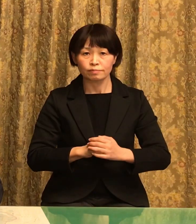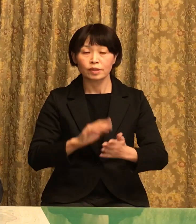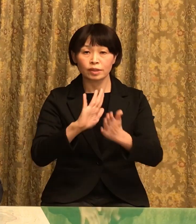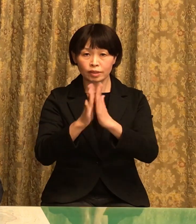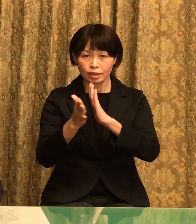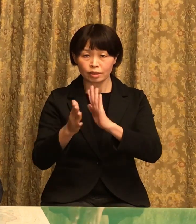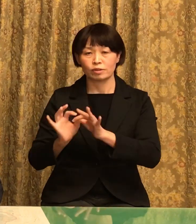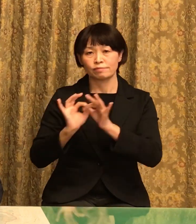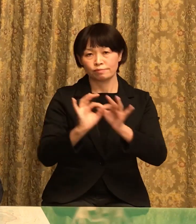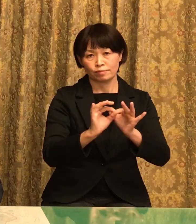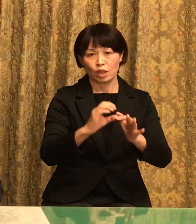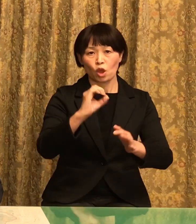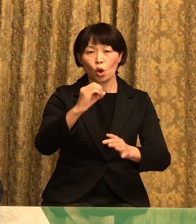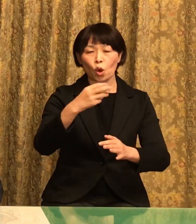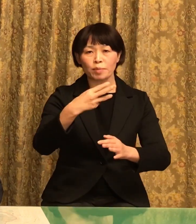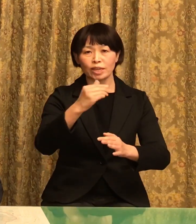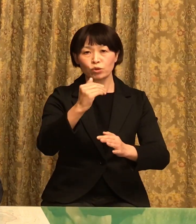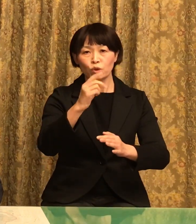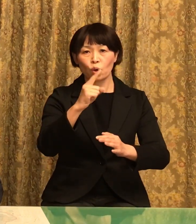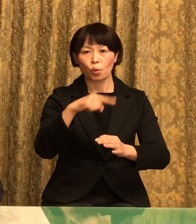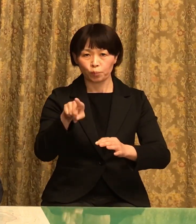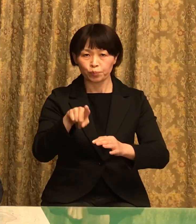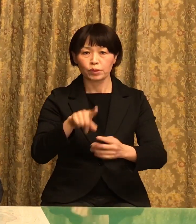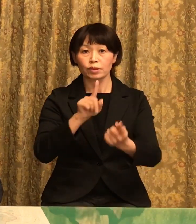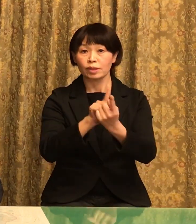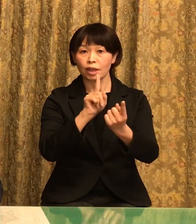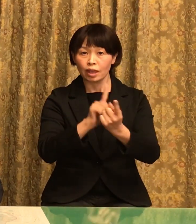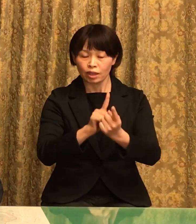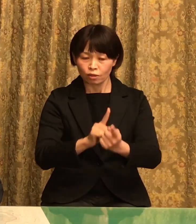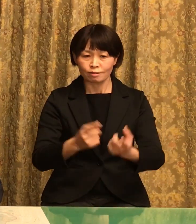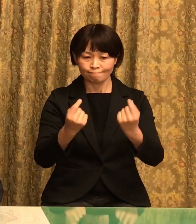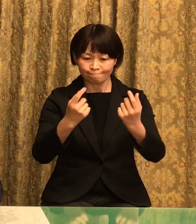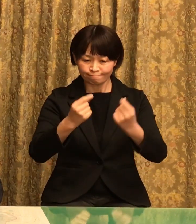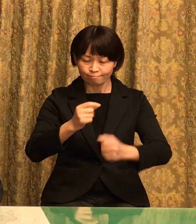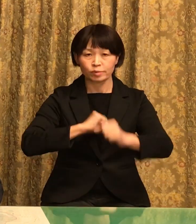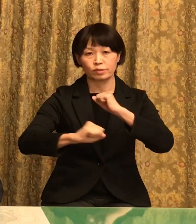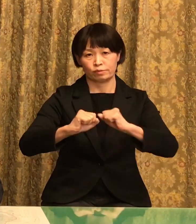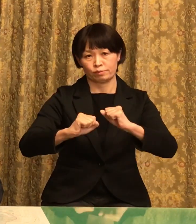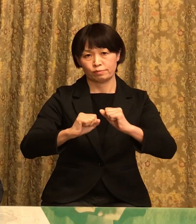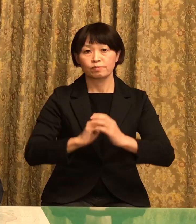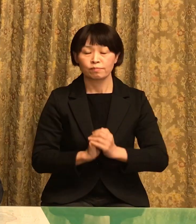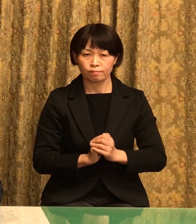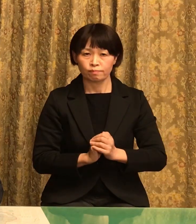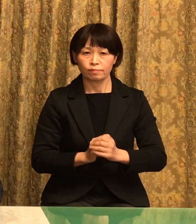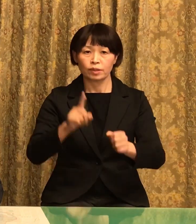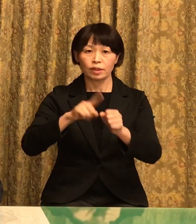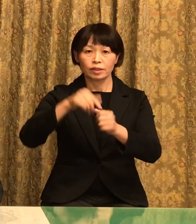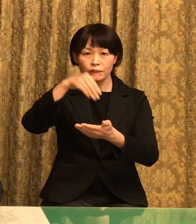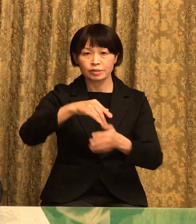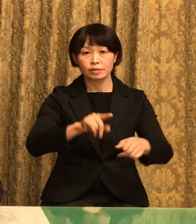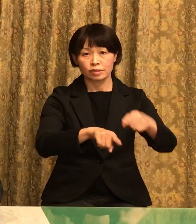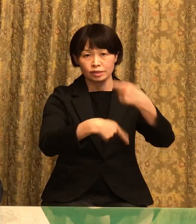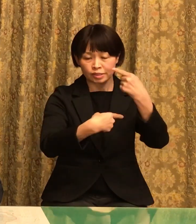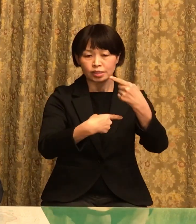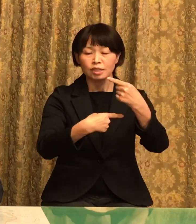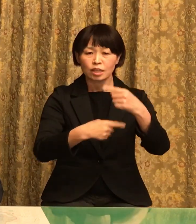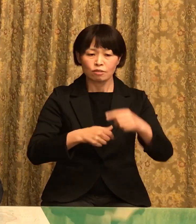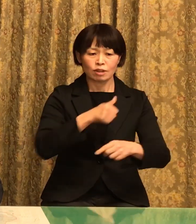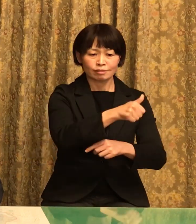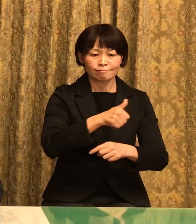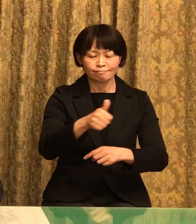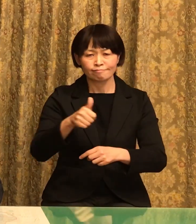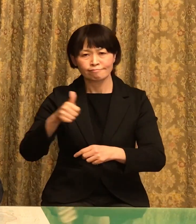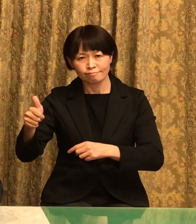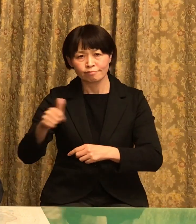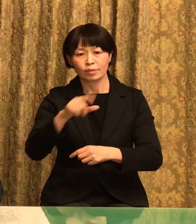きオミクロン株への対応に万全を期してまいります。年末年始は人の移動が活発にな